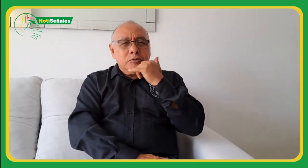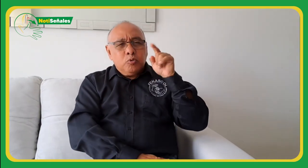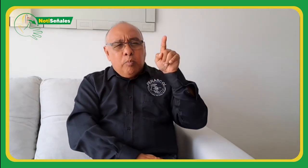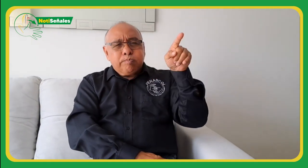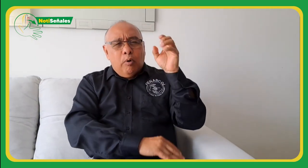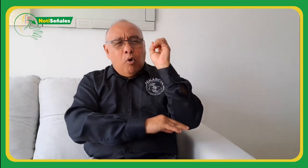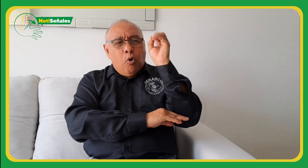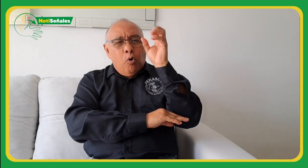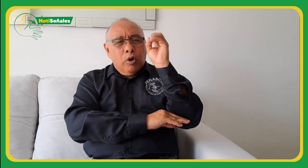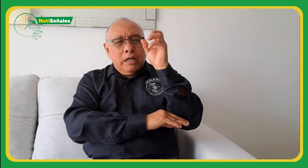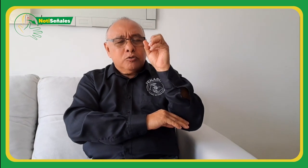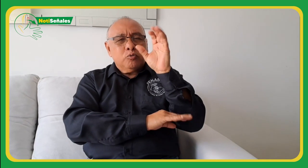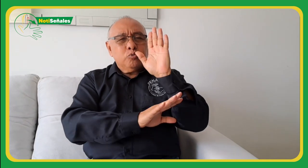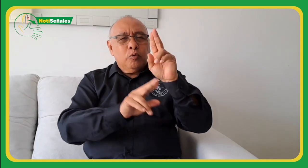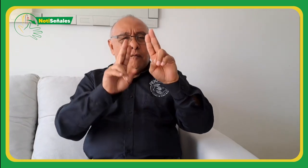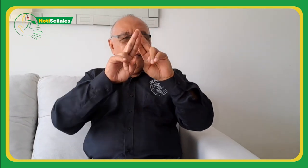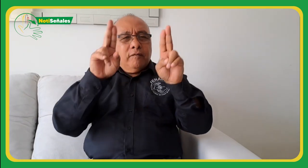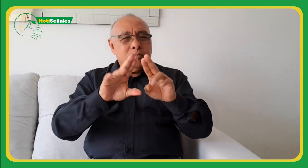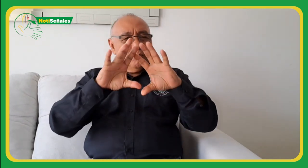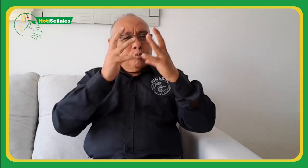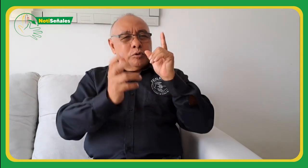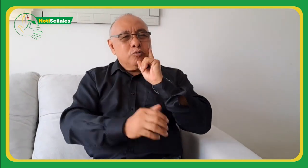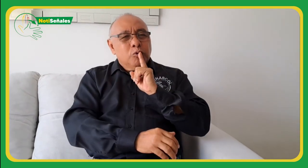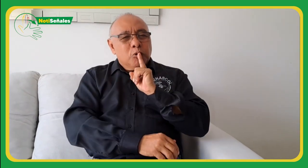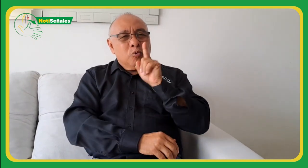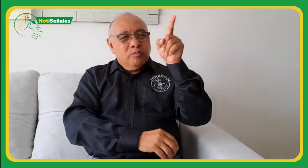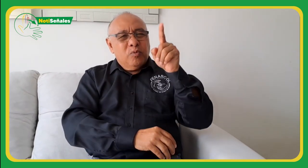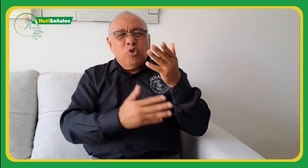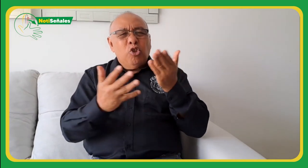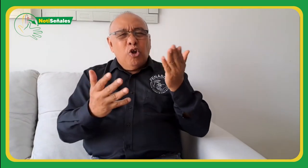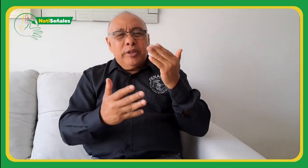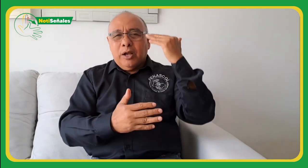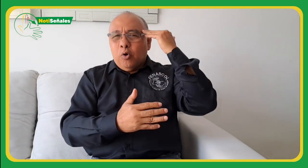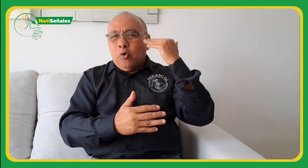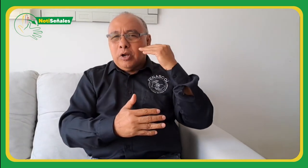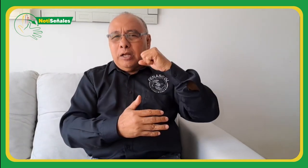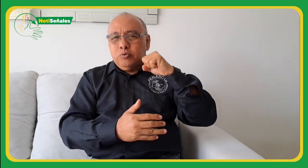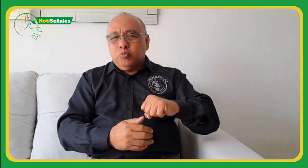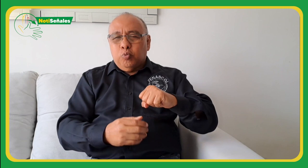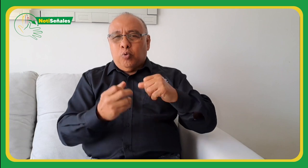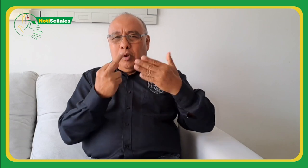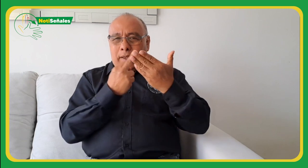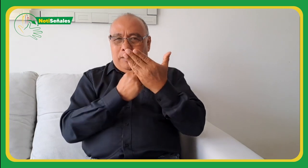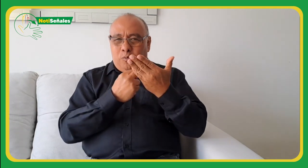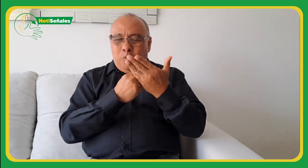el congreso de la federación mundial de sordos que se llevó a cabo en Corea del Sur en geju